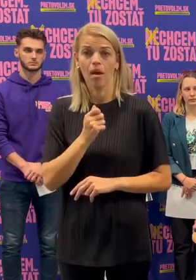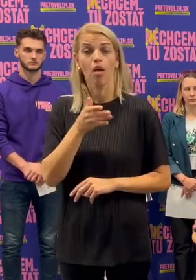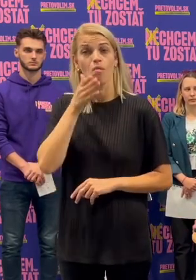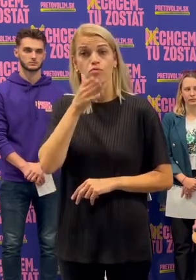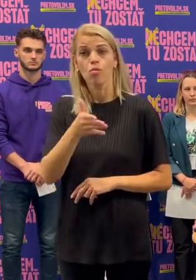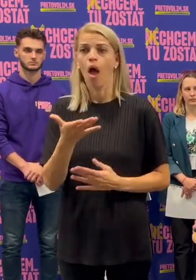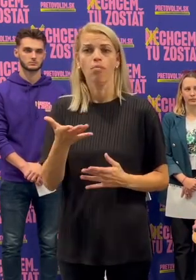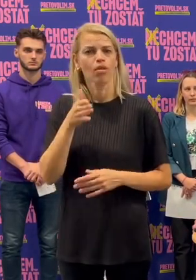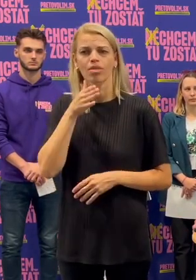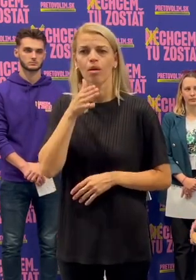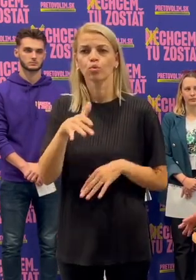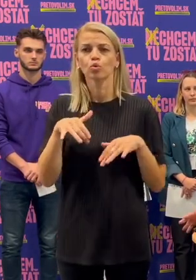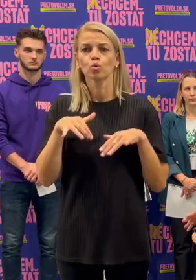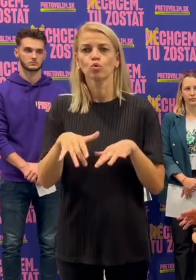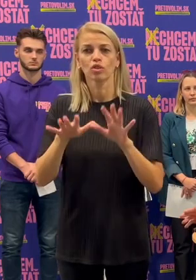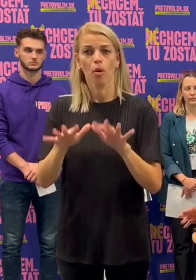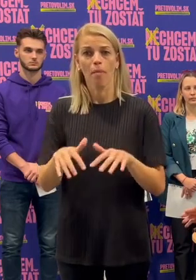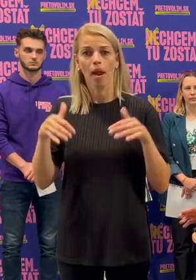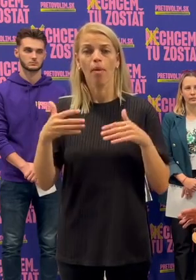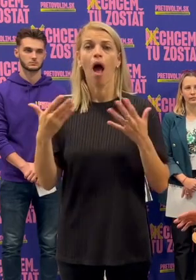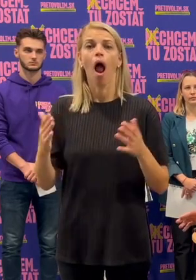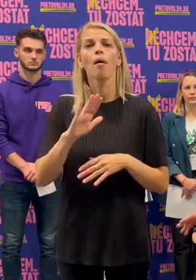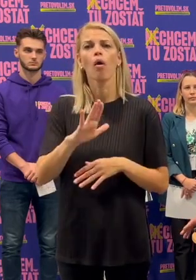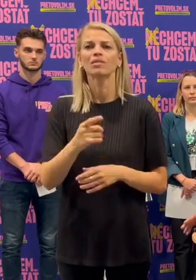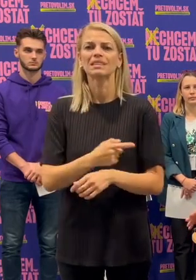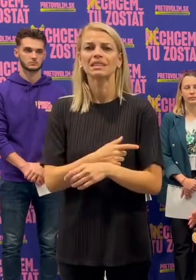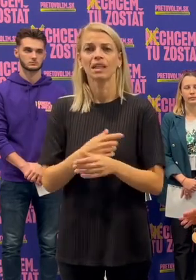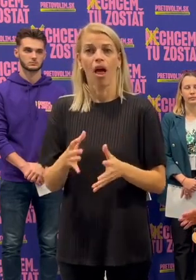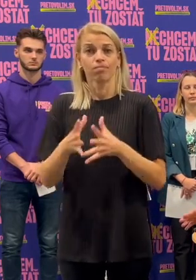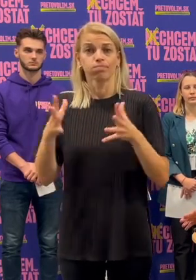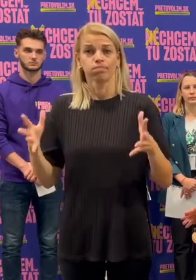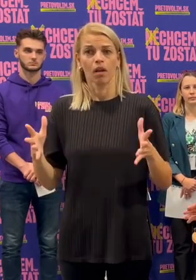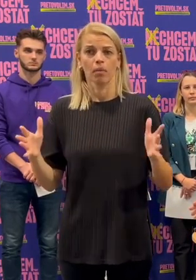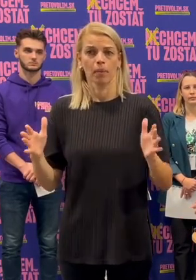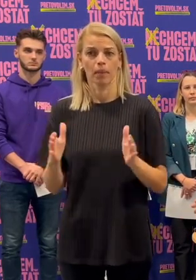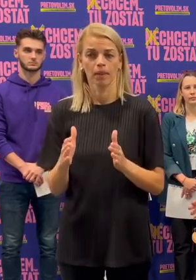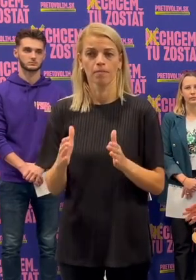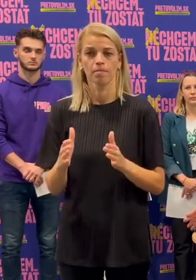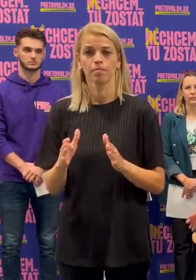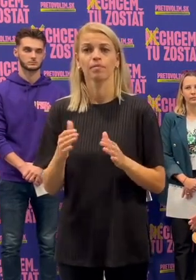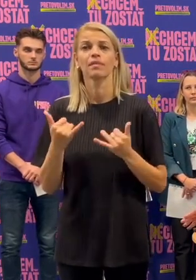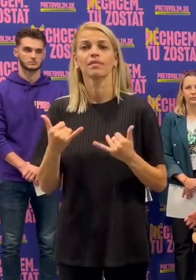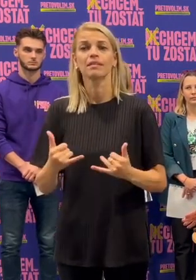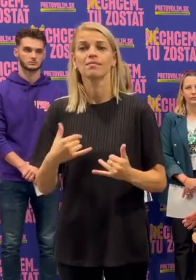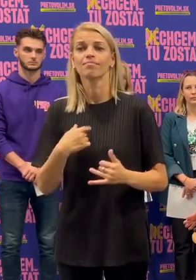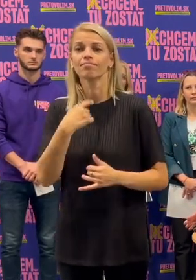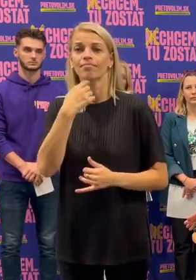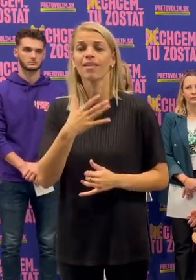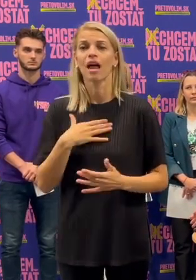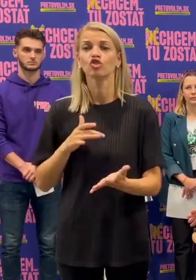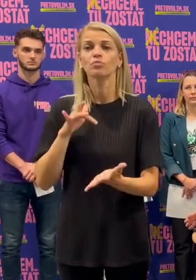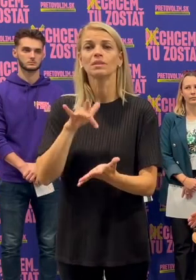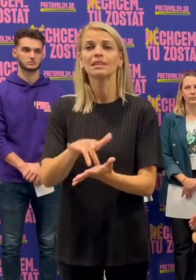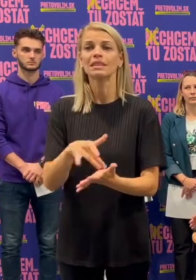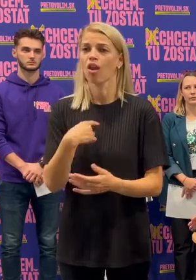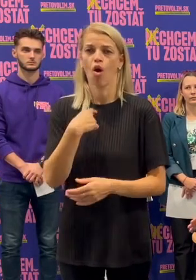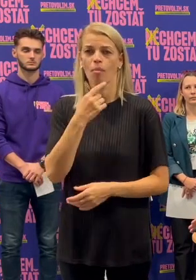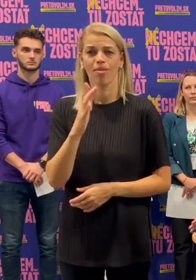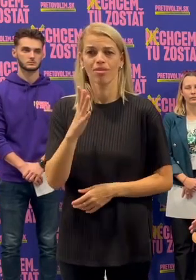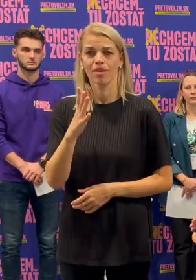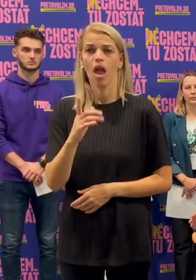nebudú súčasťou toho parlamentu, prípadne aká bude ich veľká sila. Čiže opäť hovorím, našim cieľom nie je hovoriť ľuďom, koho majú